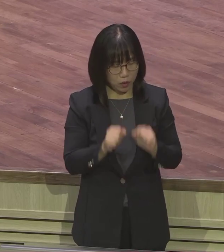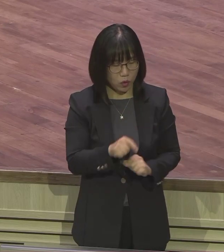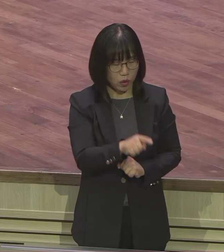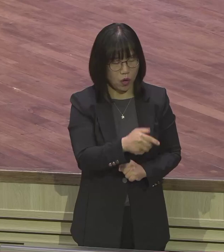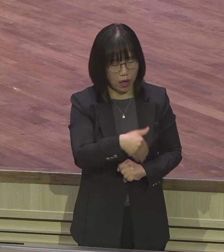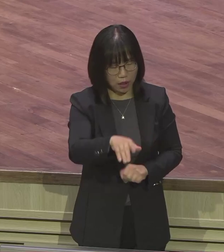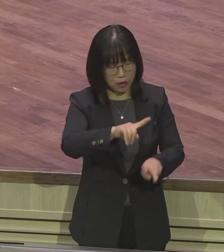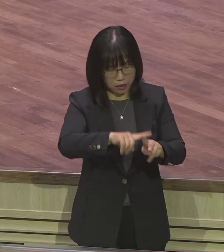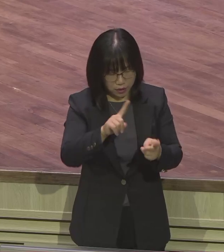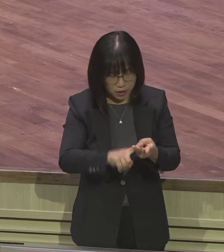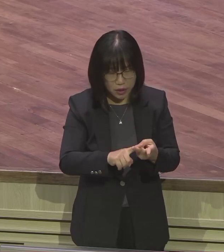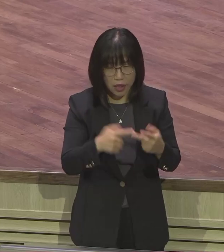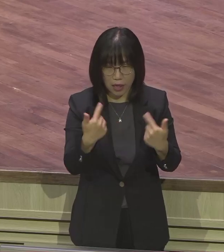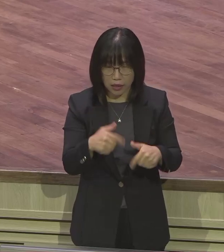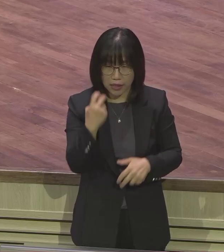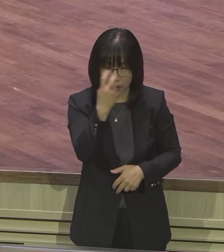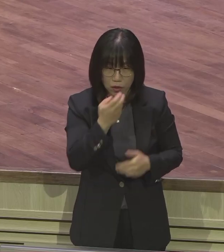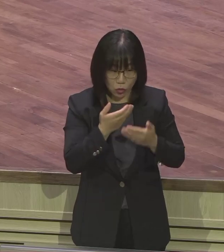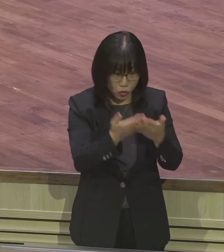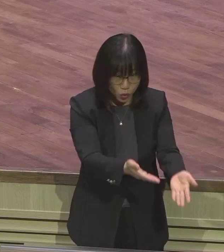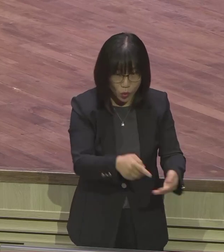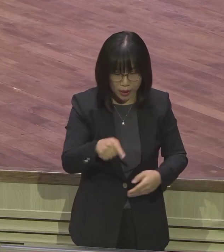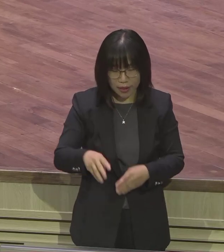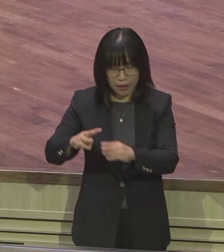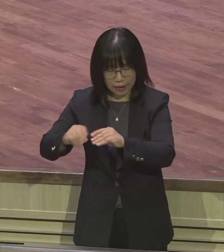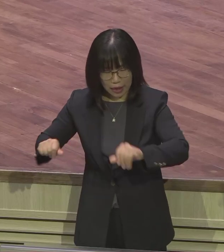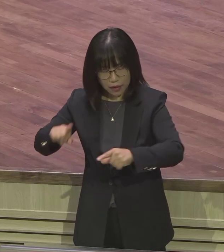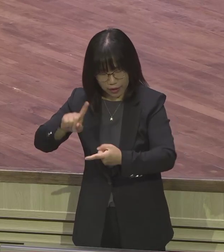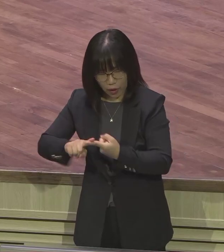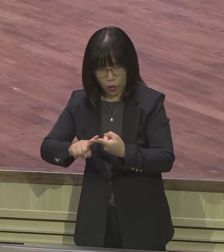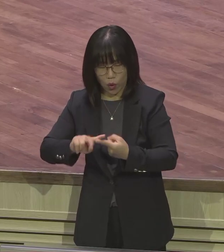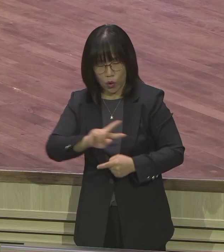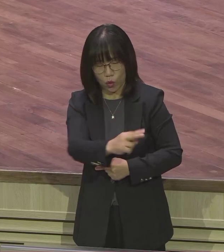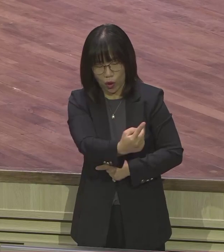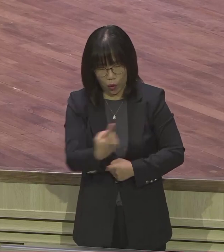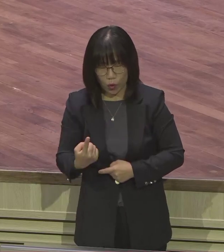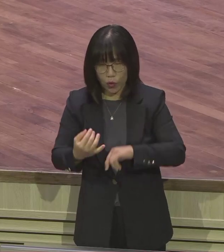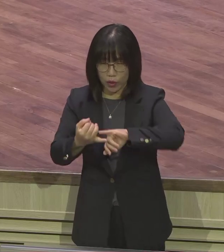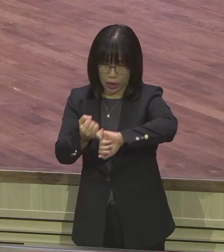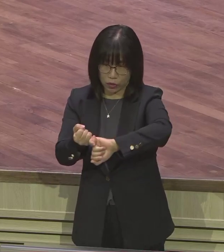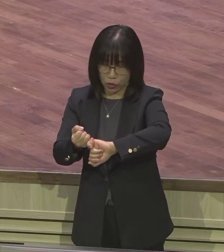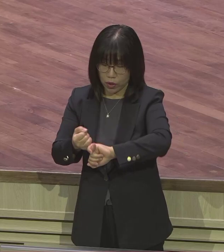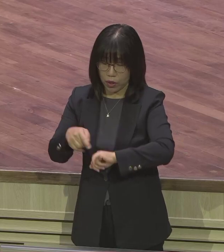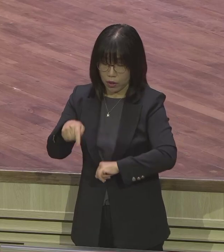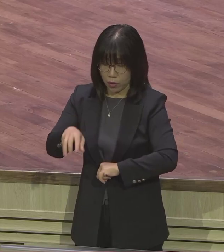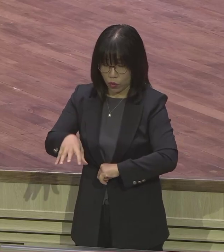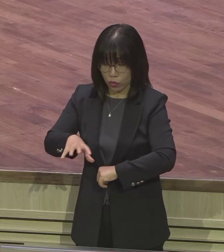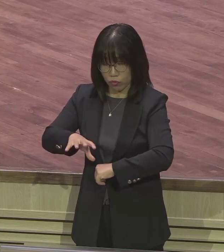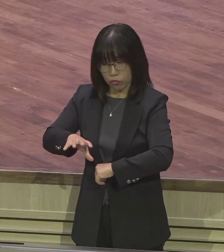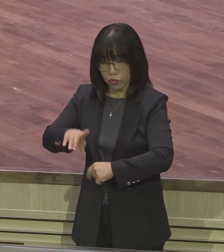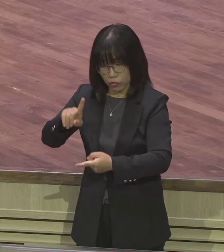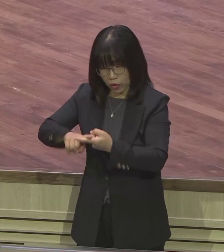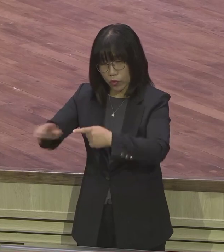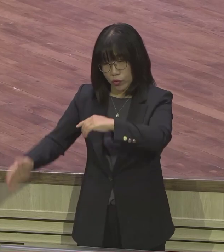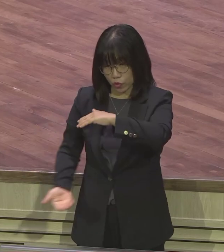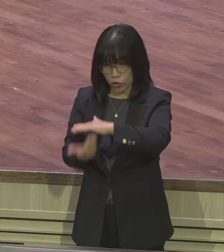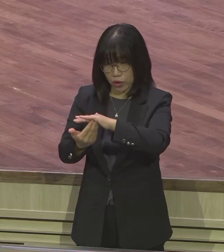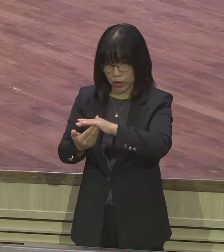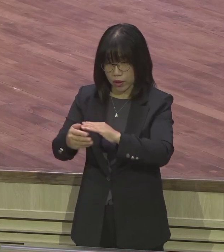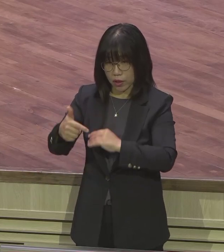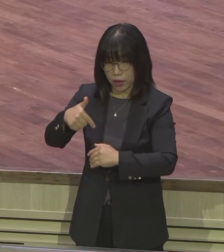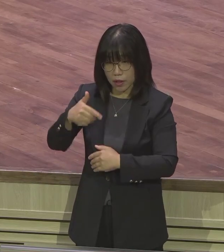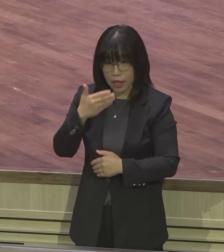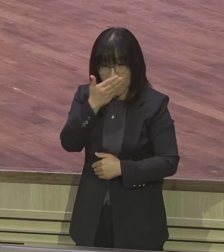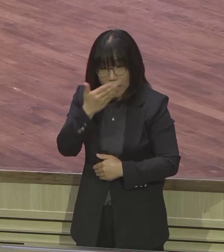지키며 너를 이끌어 이 땅으로 돌아오게 하겠다. 이 약속의 땅이란 말이에요. 그대로 성취됐단 말이에요.